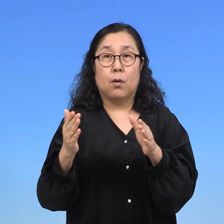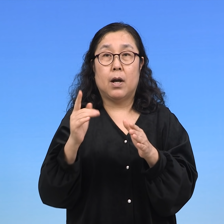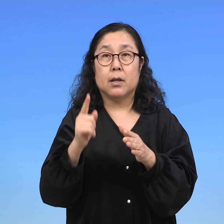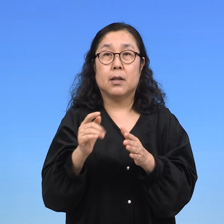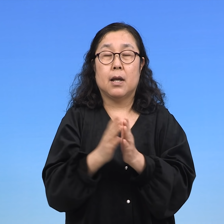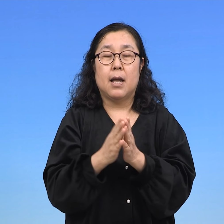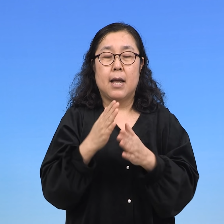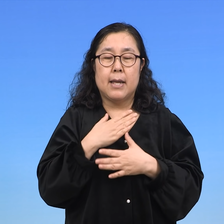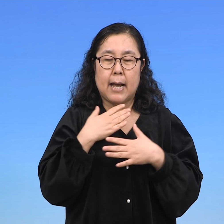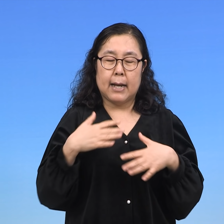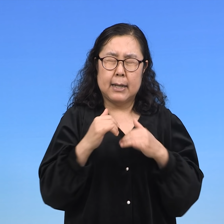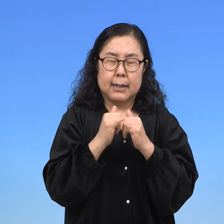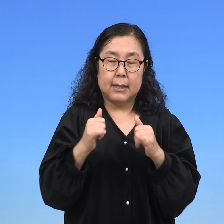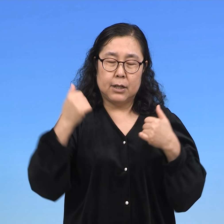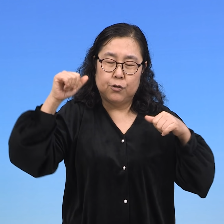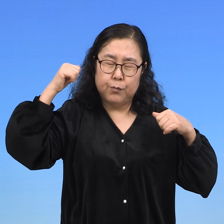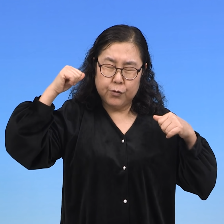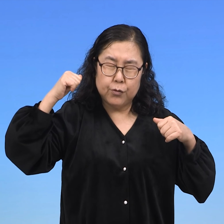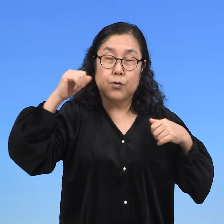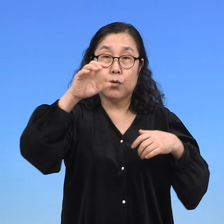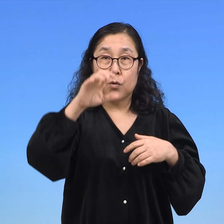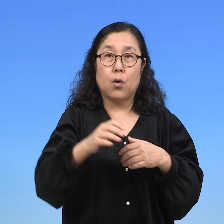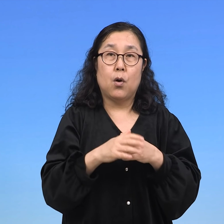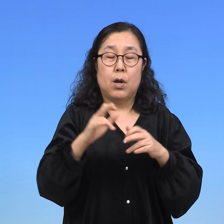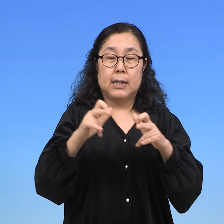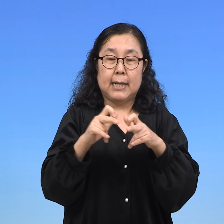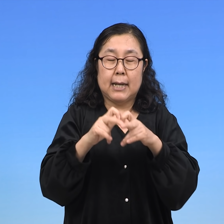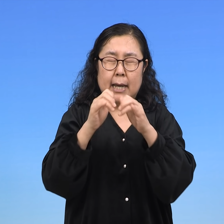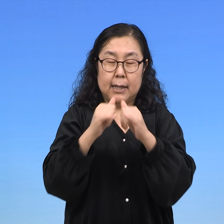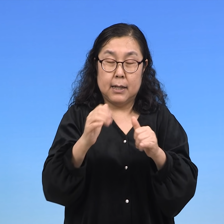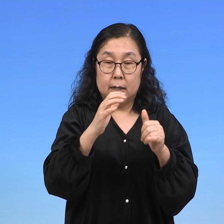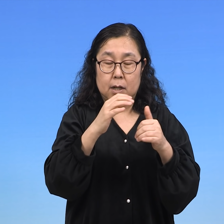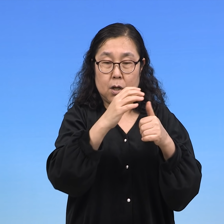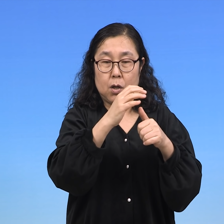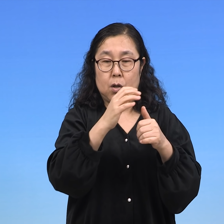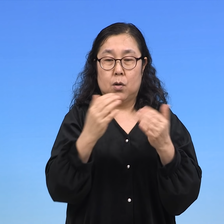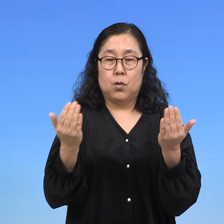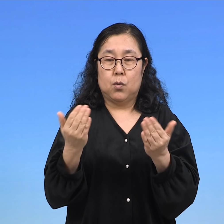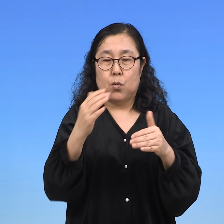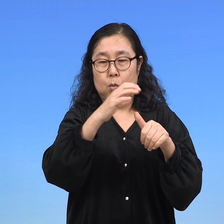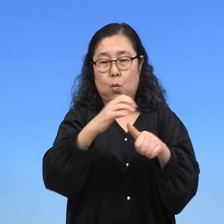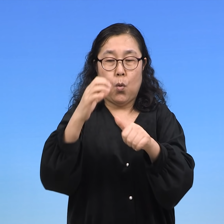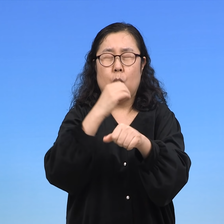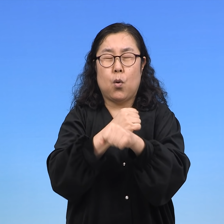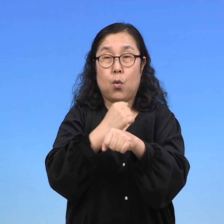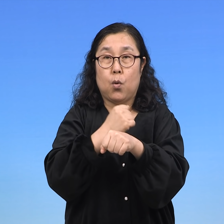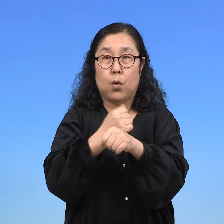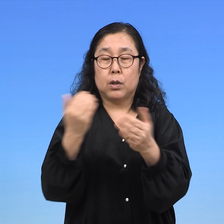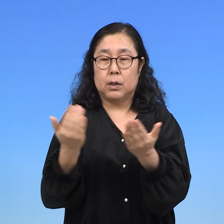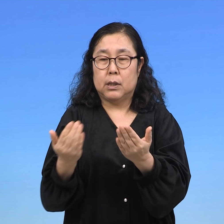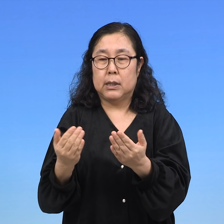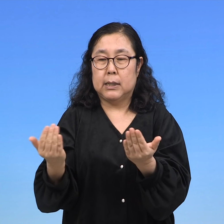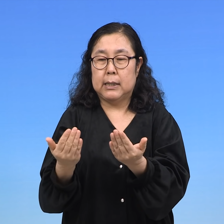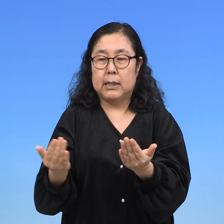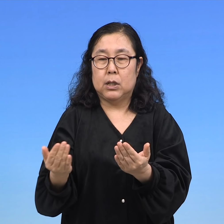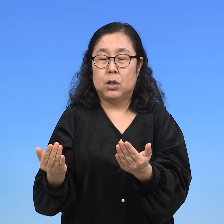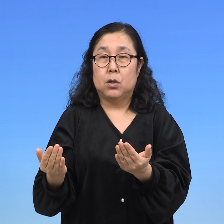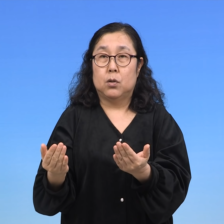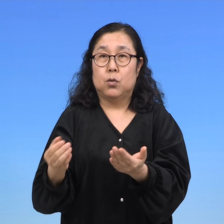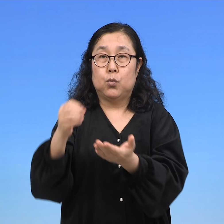여기에 정말 약자들이 춤을 추는 곳, 정말 여기에 장애인들을 고용해서 마음껏 일할 수 있는 곳, 우리